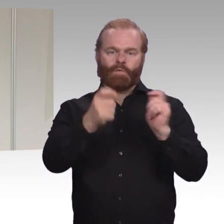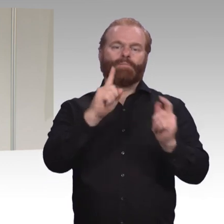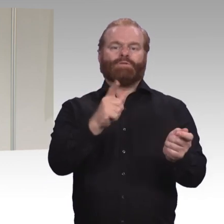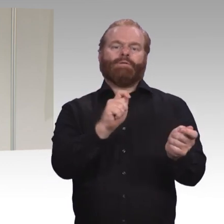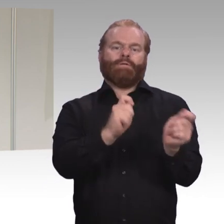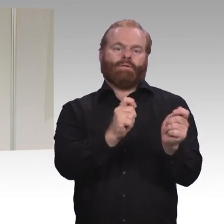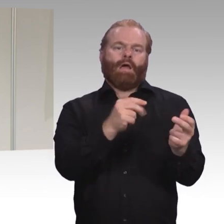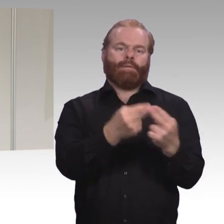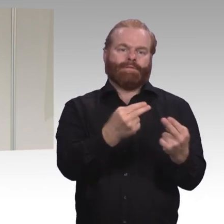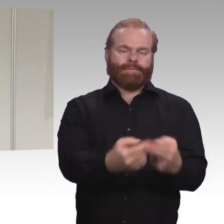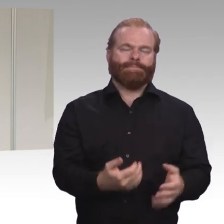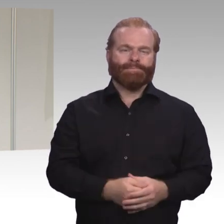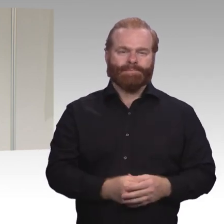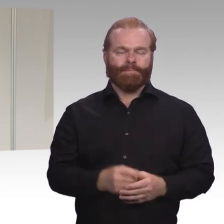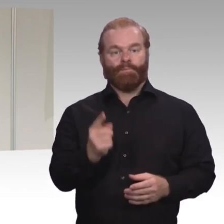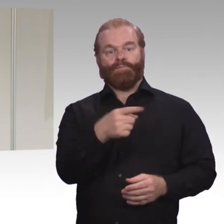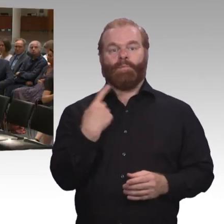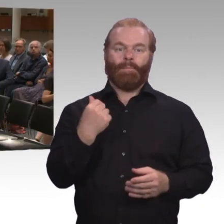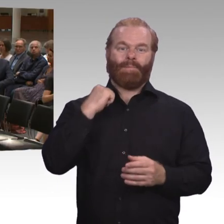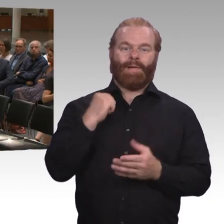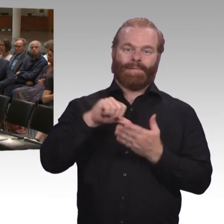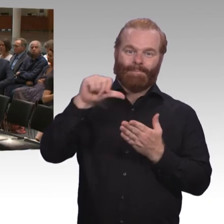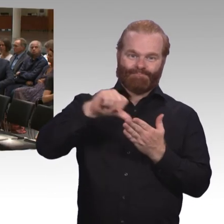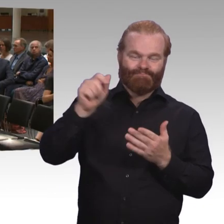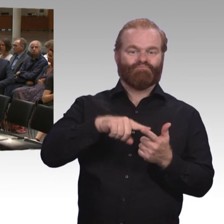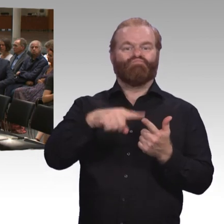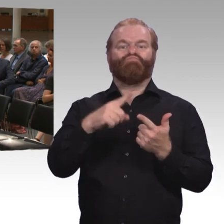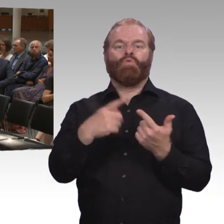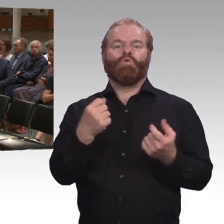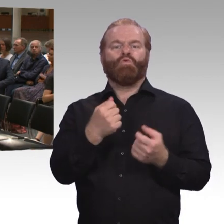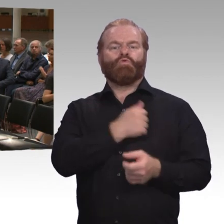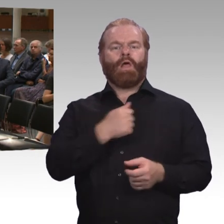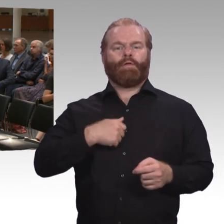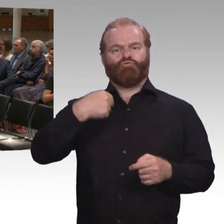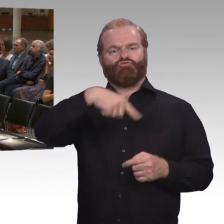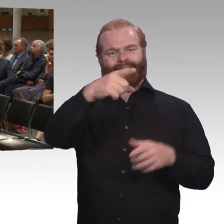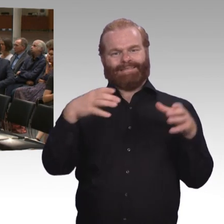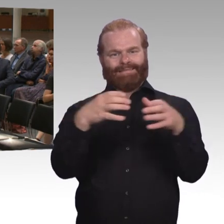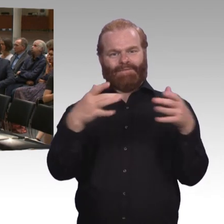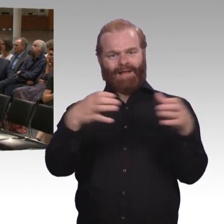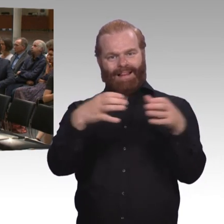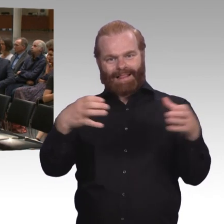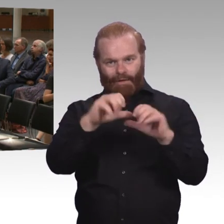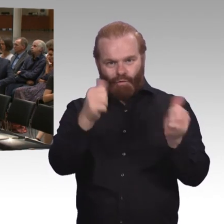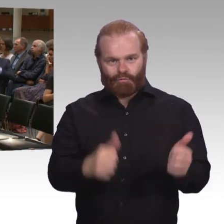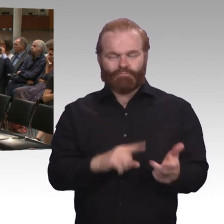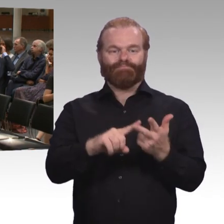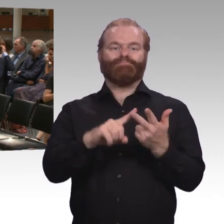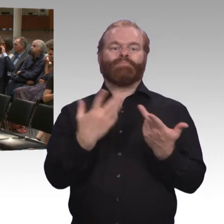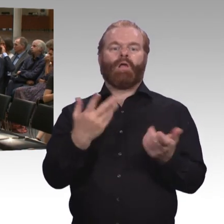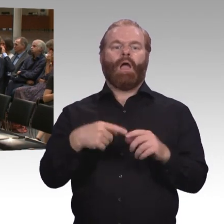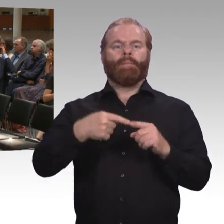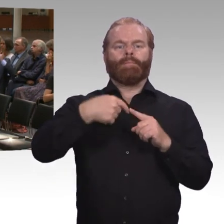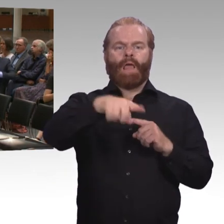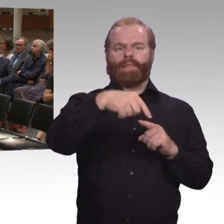die Obergrenze unserer Mandate und die Festlegung der Einsatzregeln. Das alles sind und